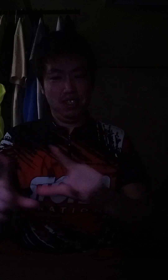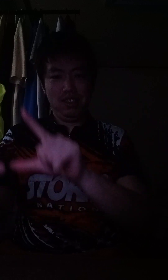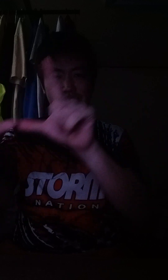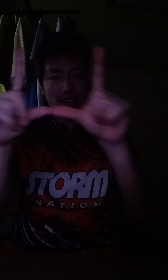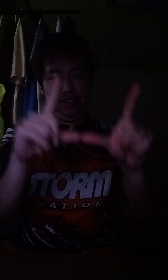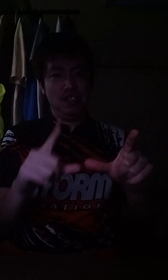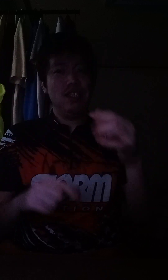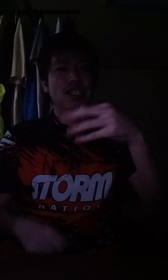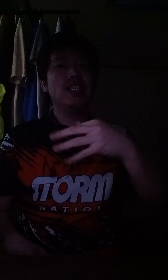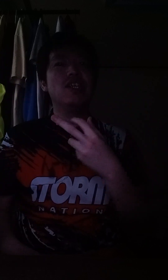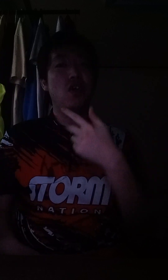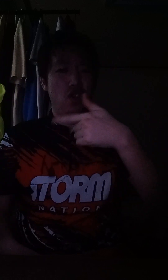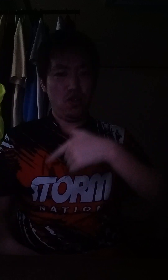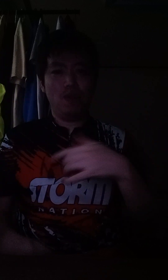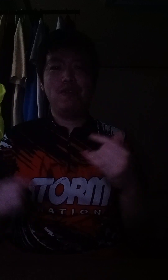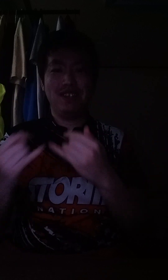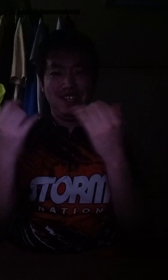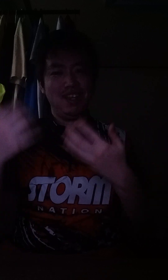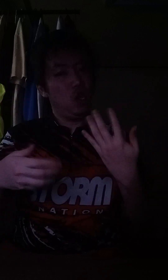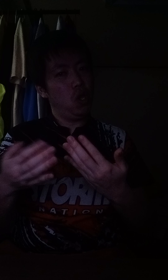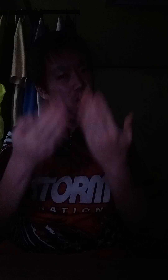돌아가게 된 승현이도 모처럼 여유를 부려봅니다.